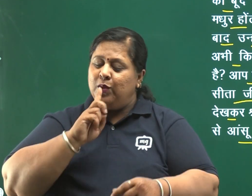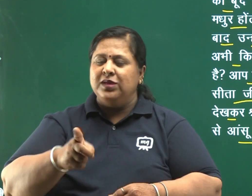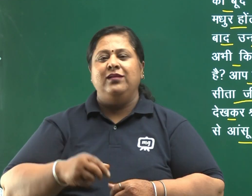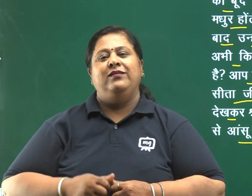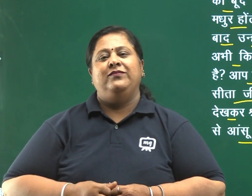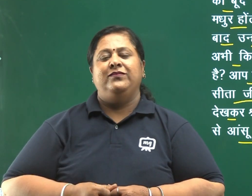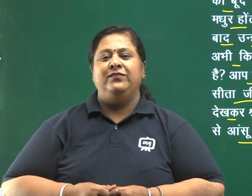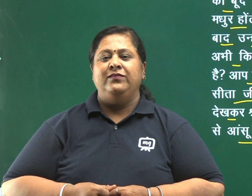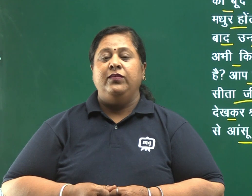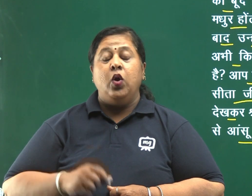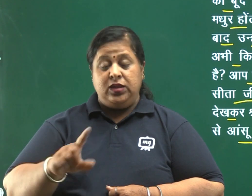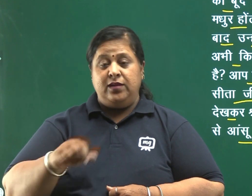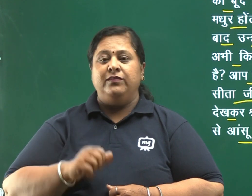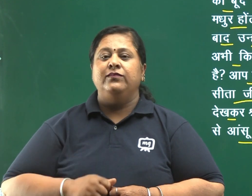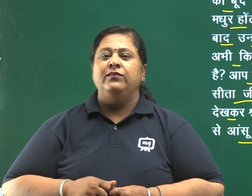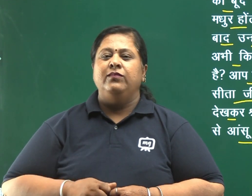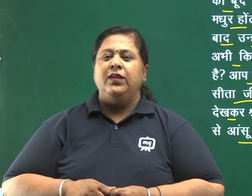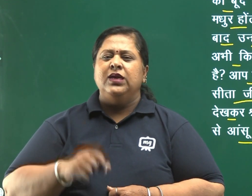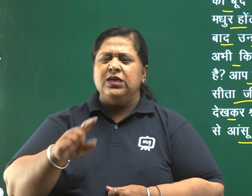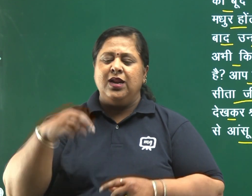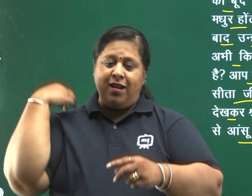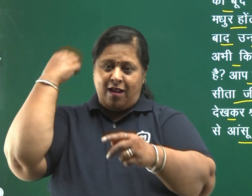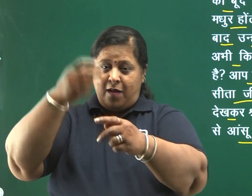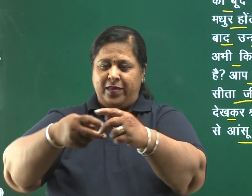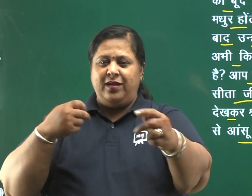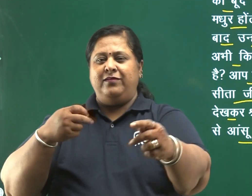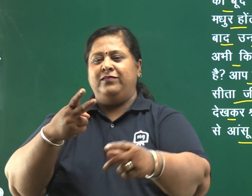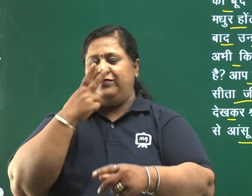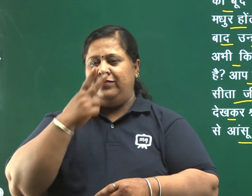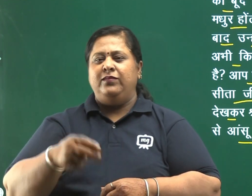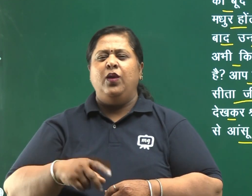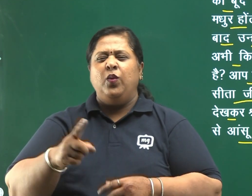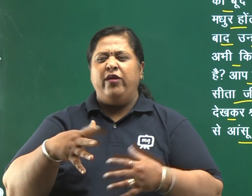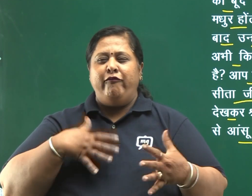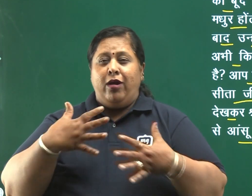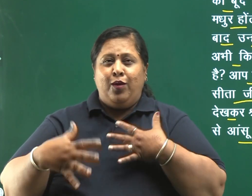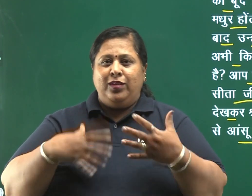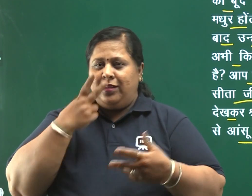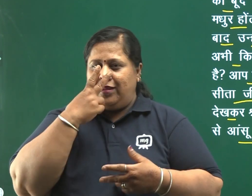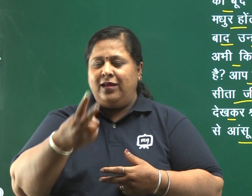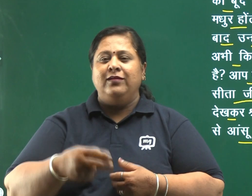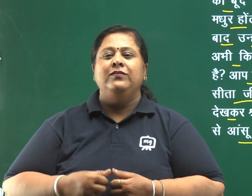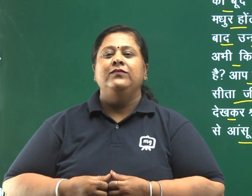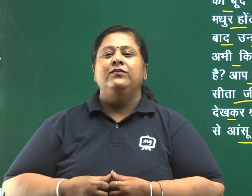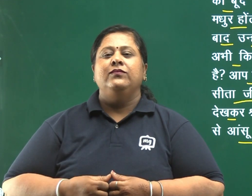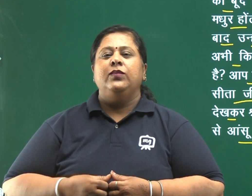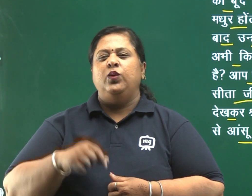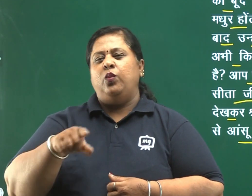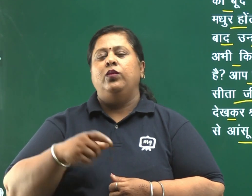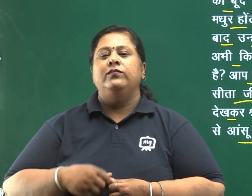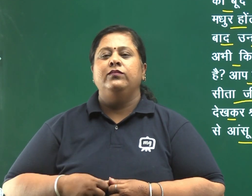लगी। और जब श्री राम ने उनकी व्याकुलता देखी